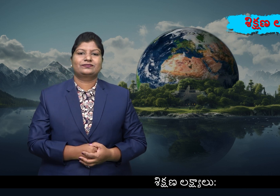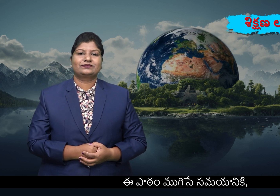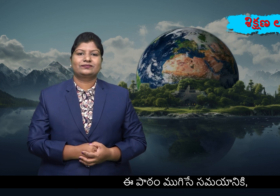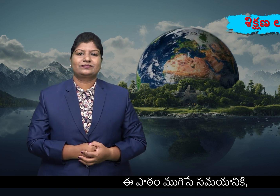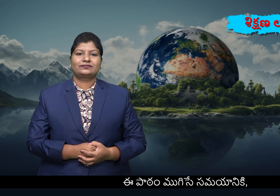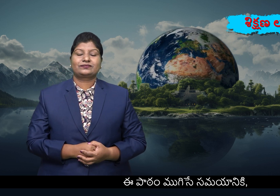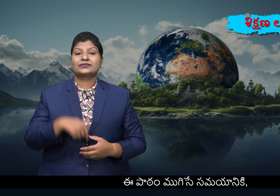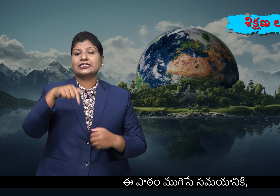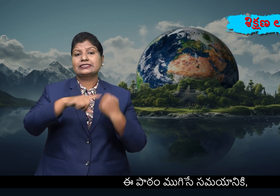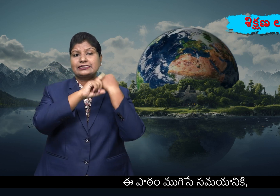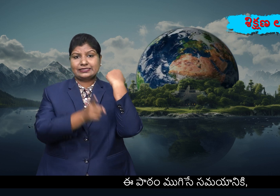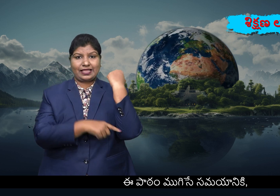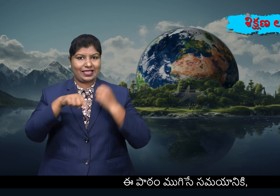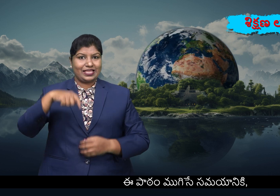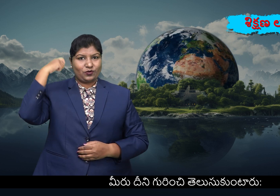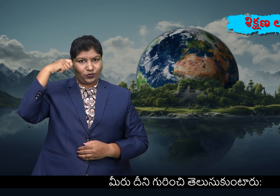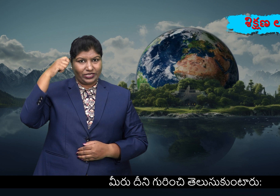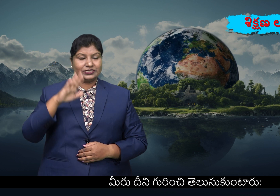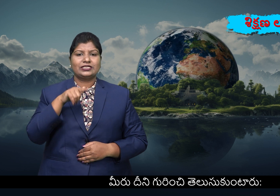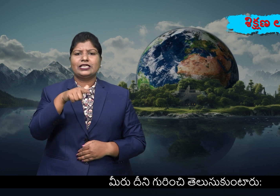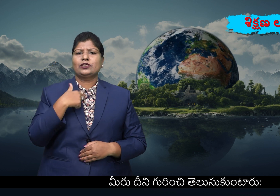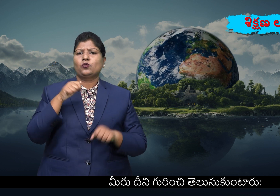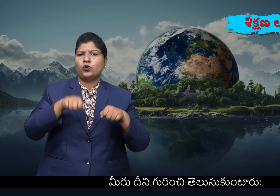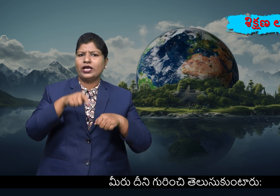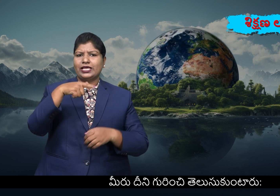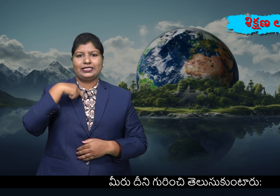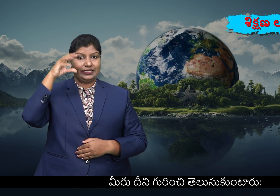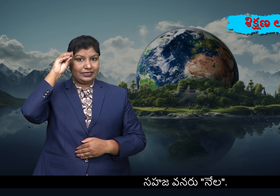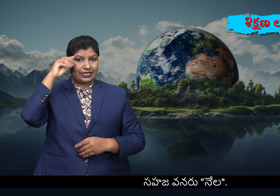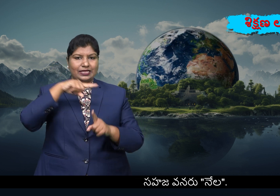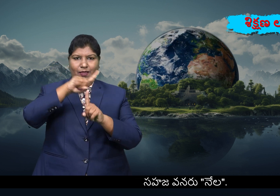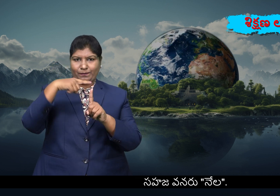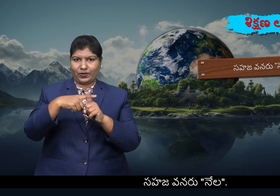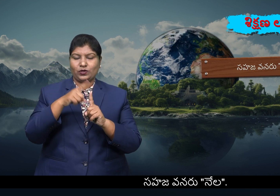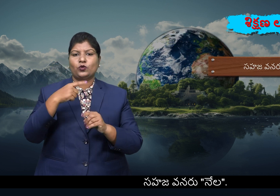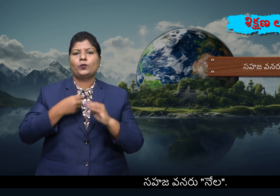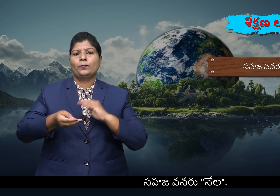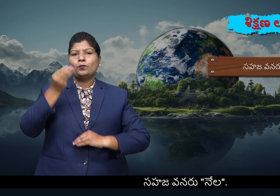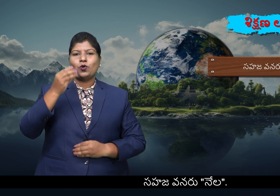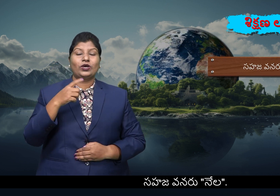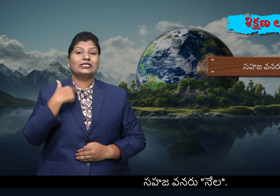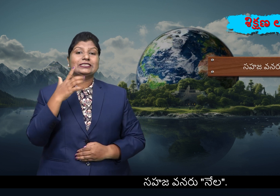ఈ పాఠం ముగిసే సమయానికి మీరు దీని గురించి తెలుసుకుంటారు. సహజ వనరు నేల,